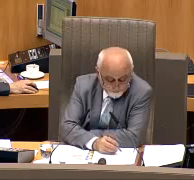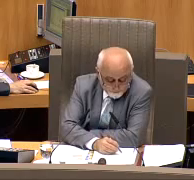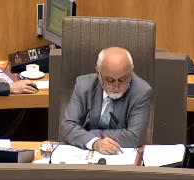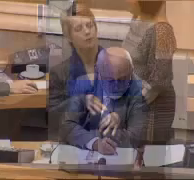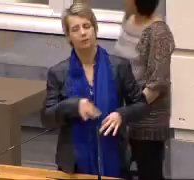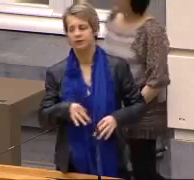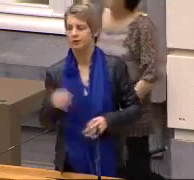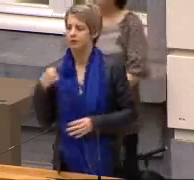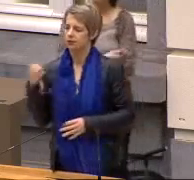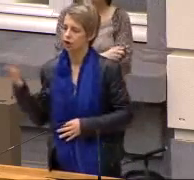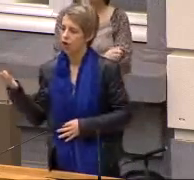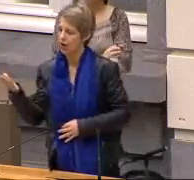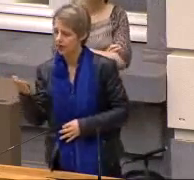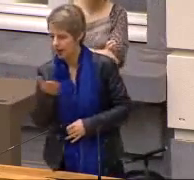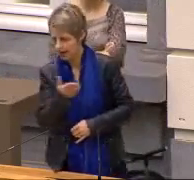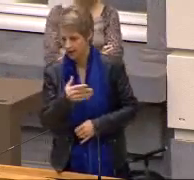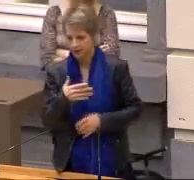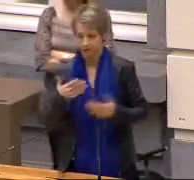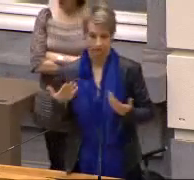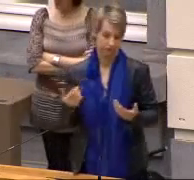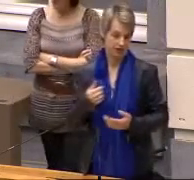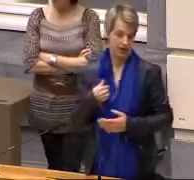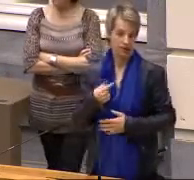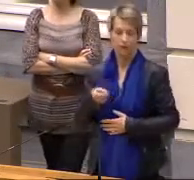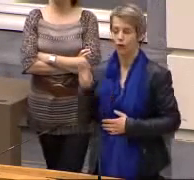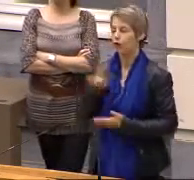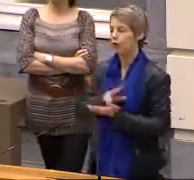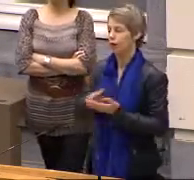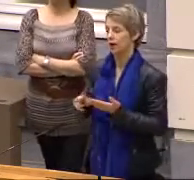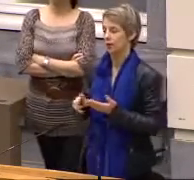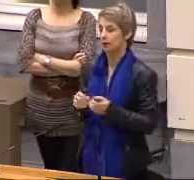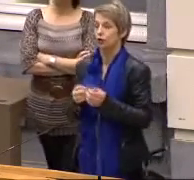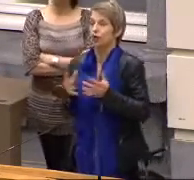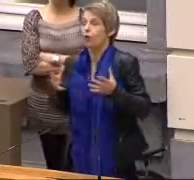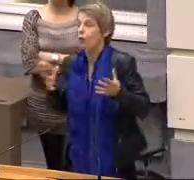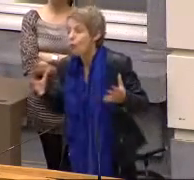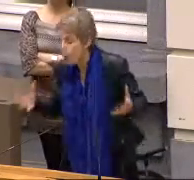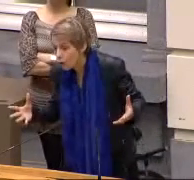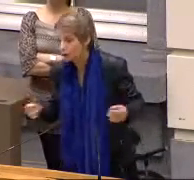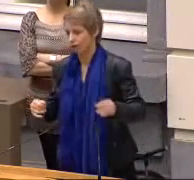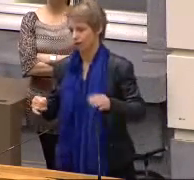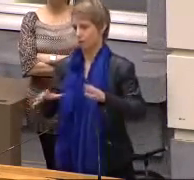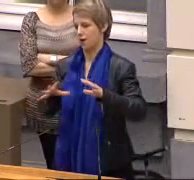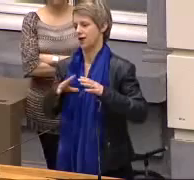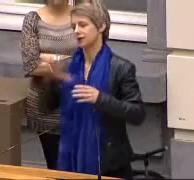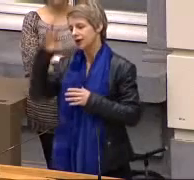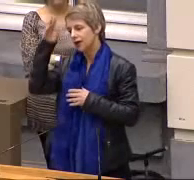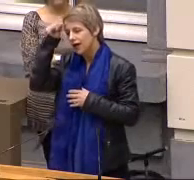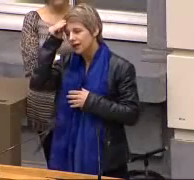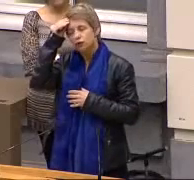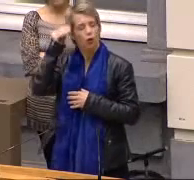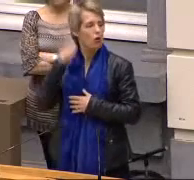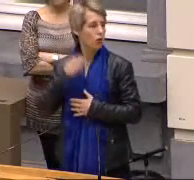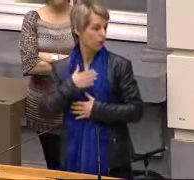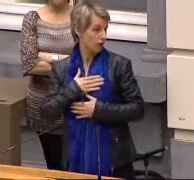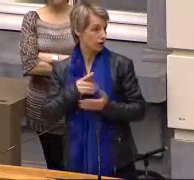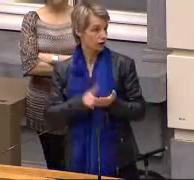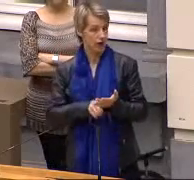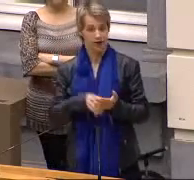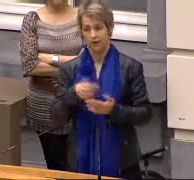Dag meneer de voorzitter, meneer de minister, beste collega's. Vorige week heb ik met grote verbazing vernomen